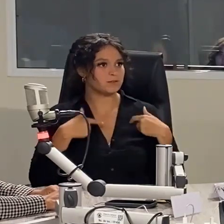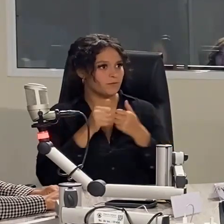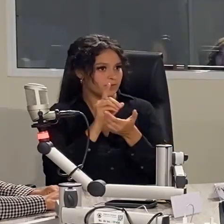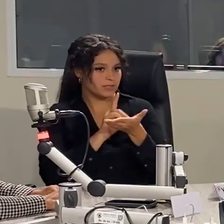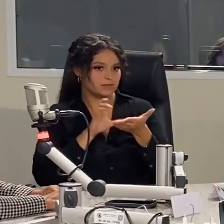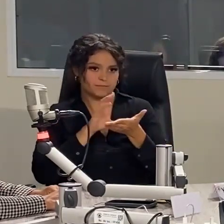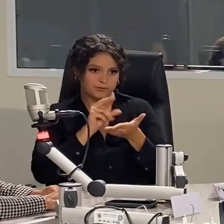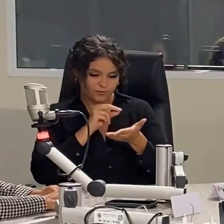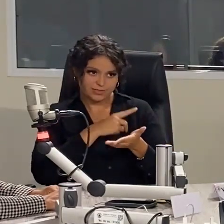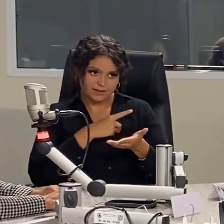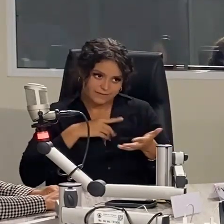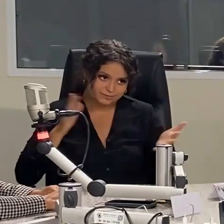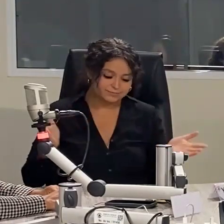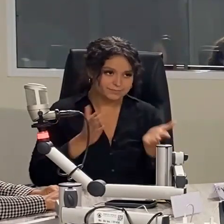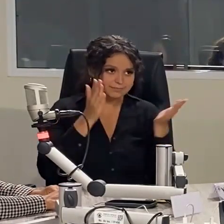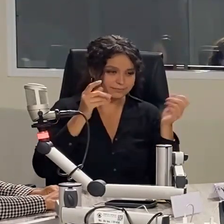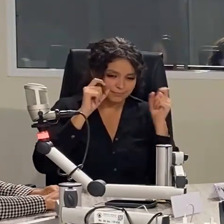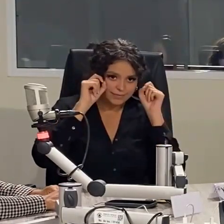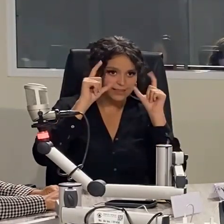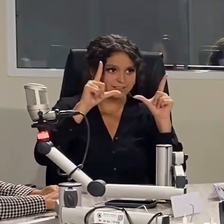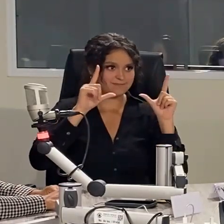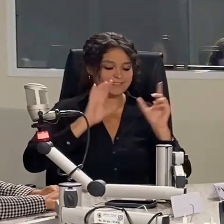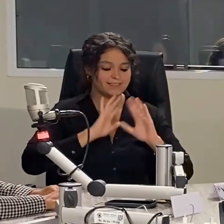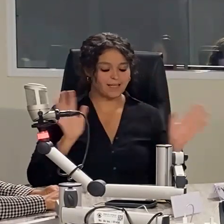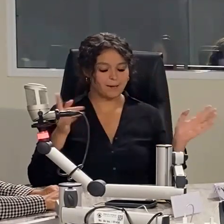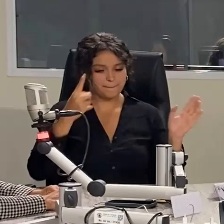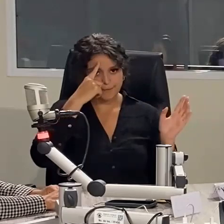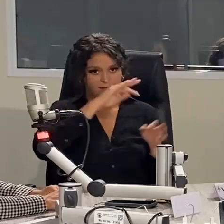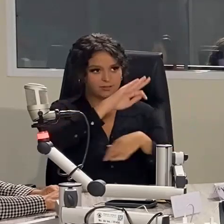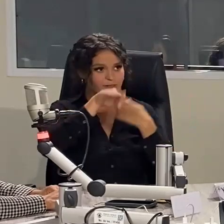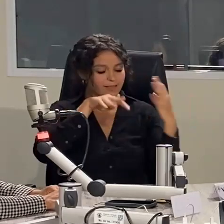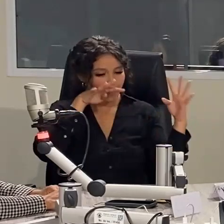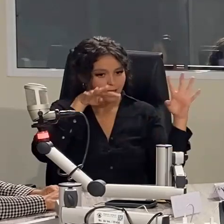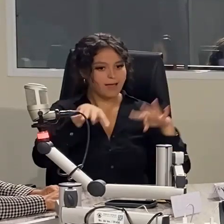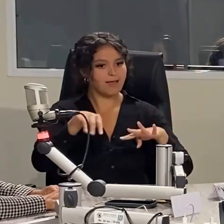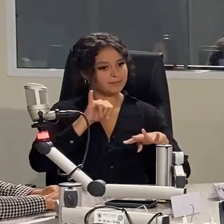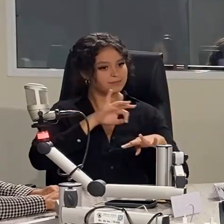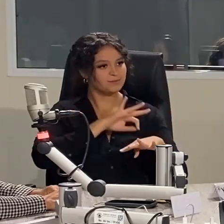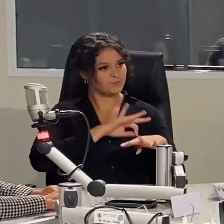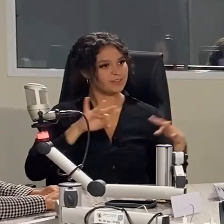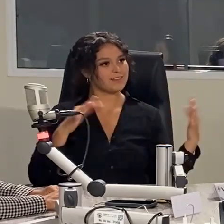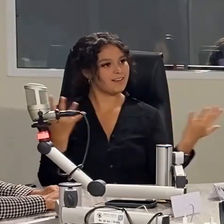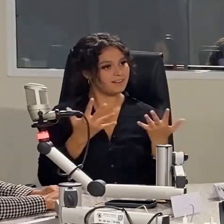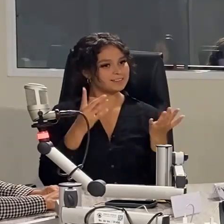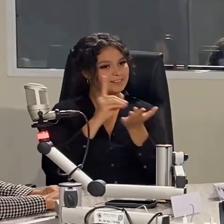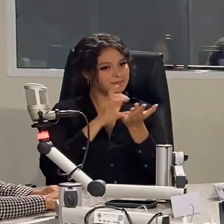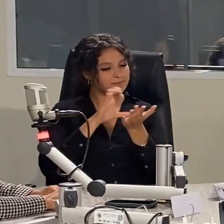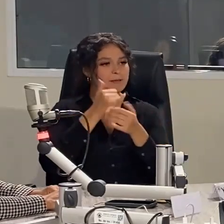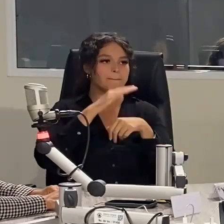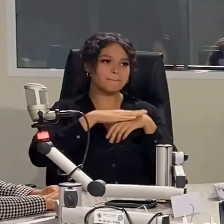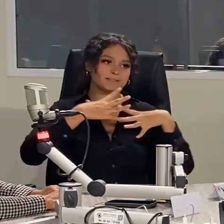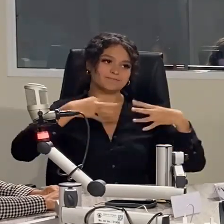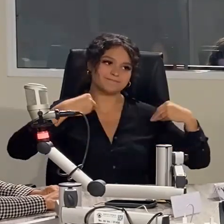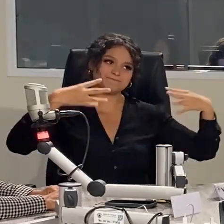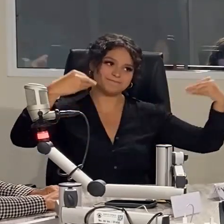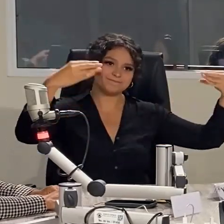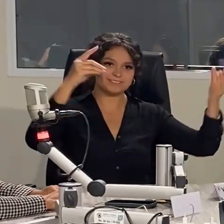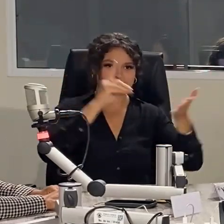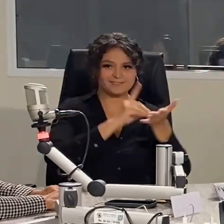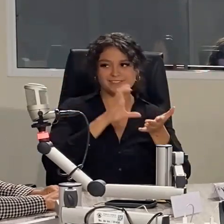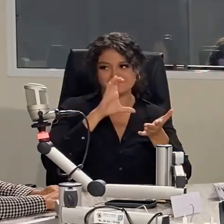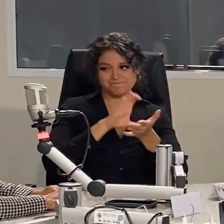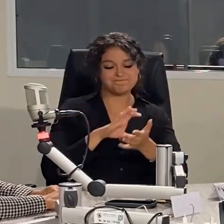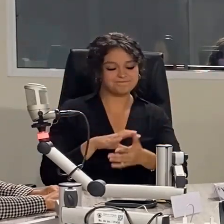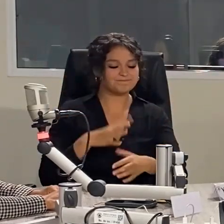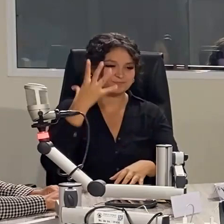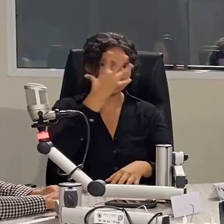porque somos invisibles ante una sociedad con desconocimiento y queremos que despierten, que nos vean